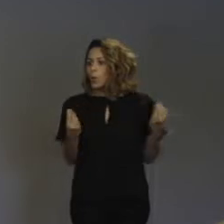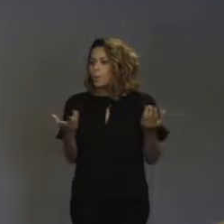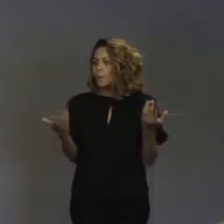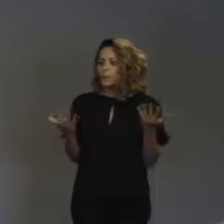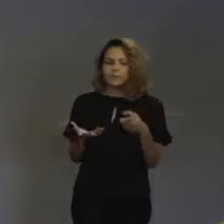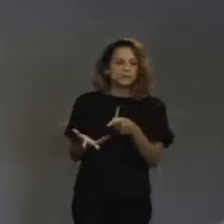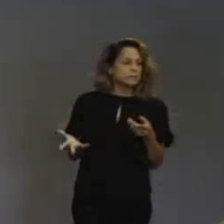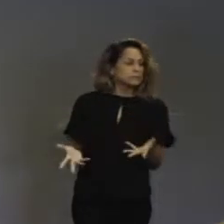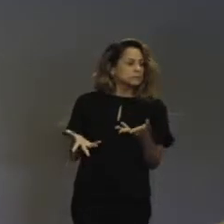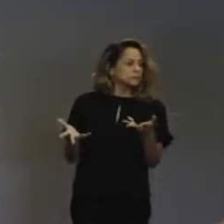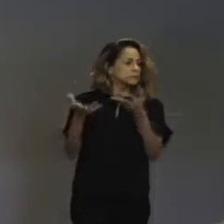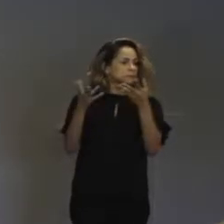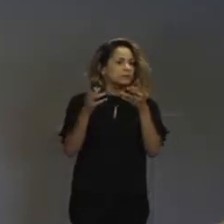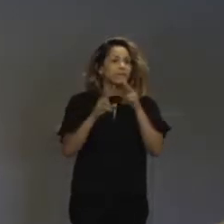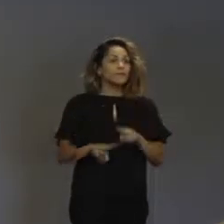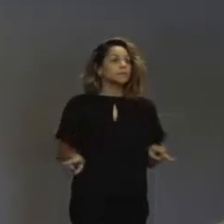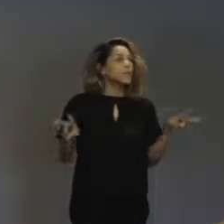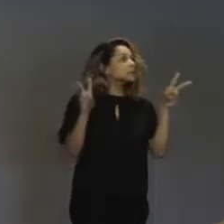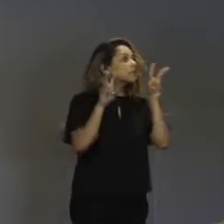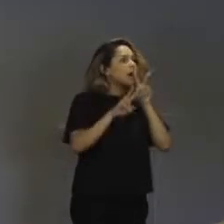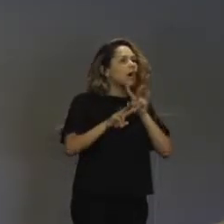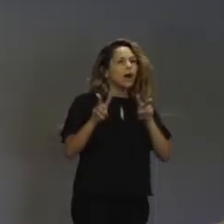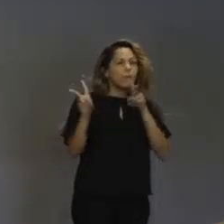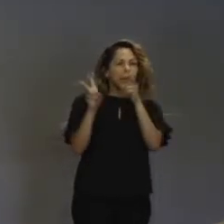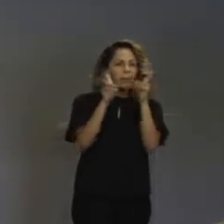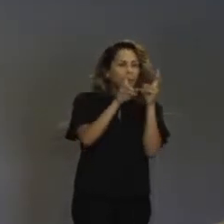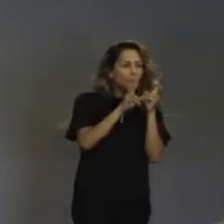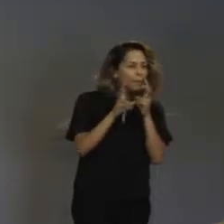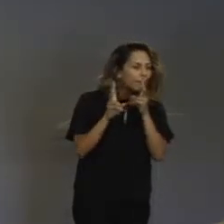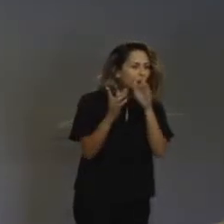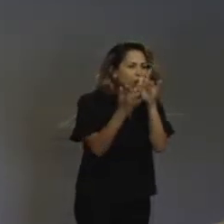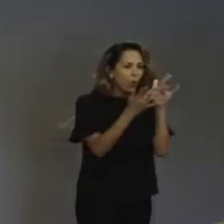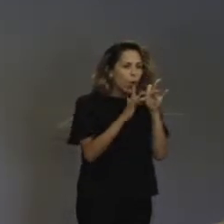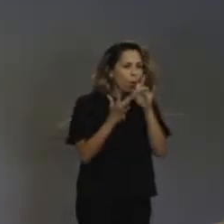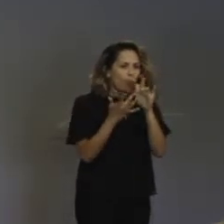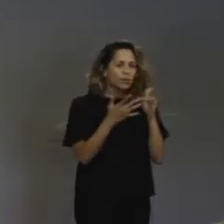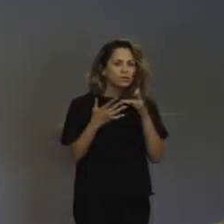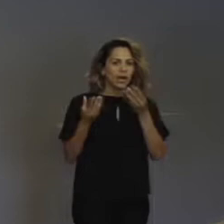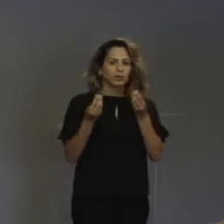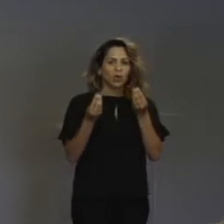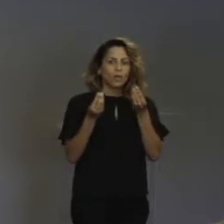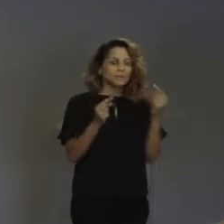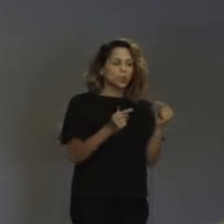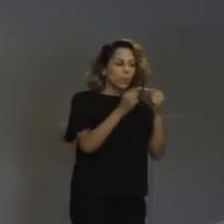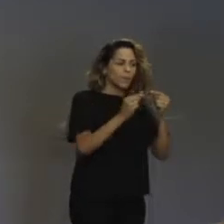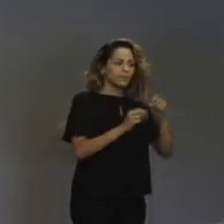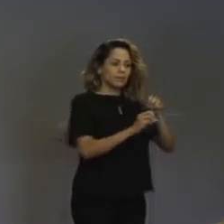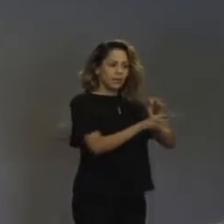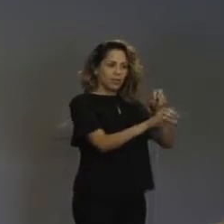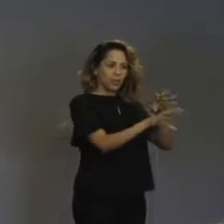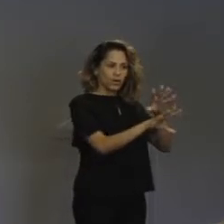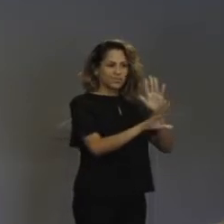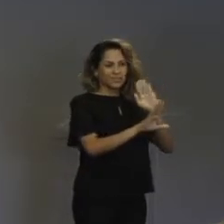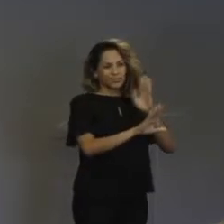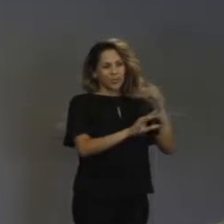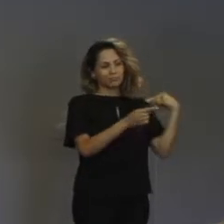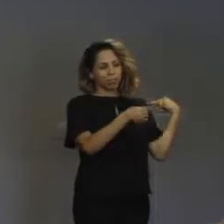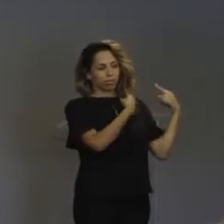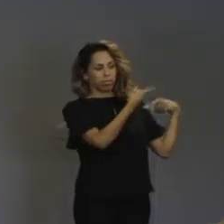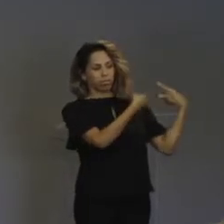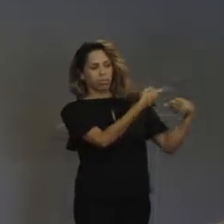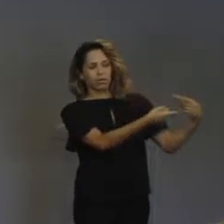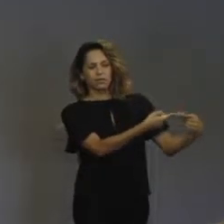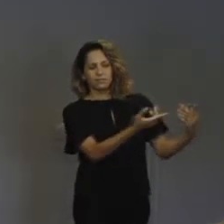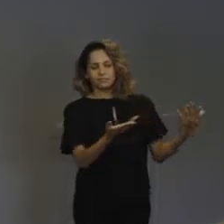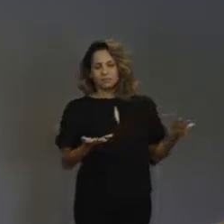vai desenvolver a visualização espacial? Como é que ele vai desenvolver o contato com os outros dentro de uma lógica de educação que também bebe muito dos séculos passados, né? Então,